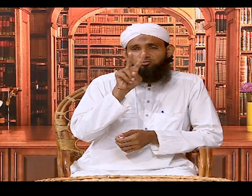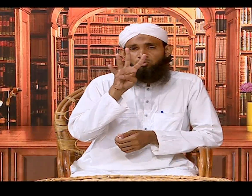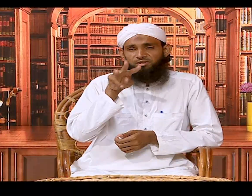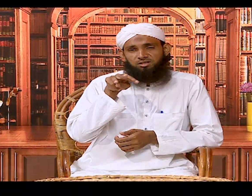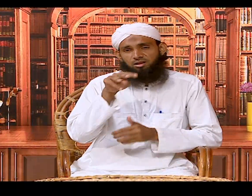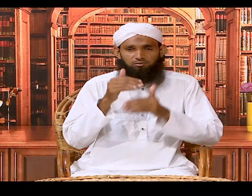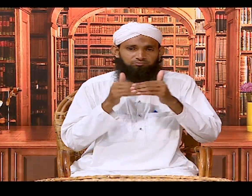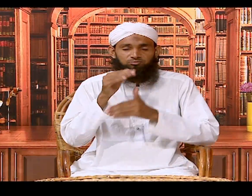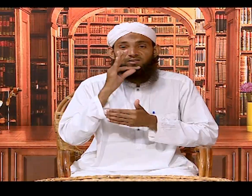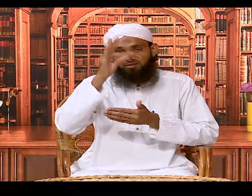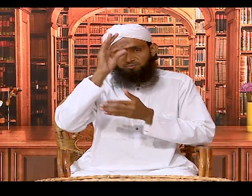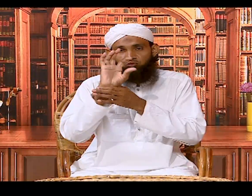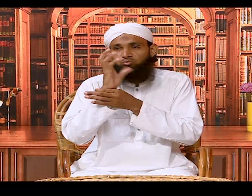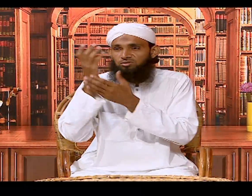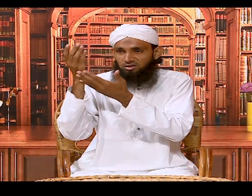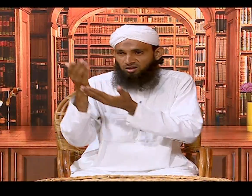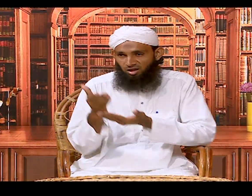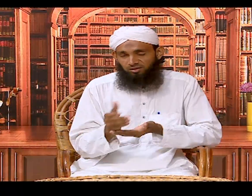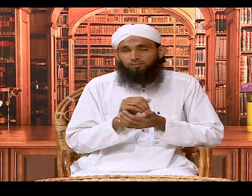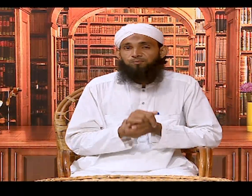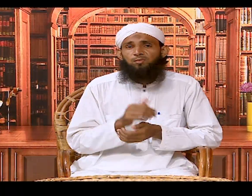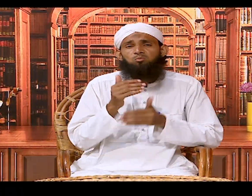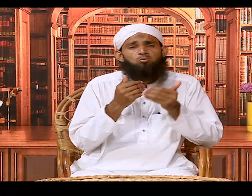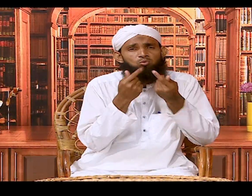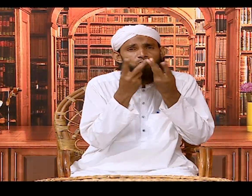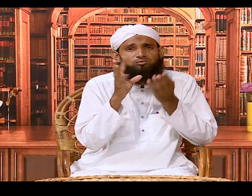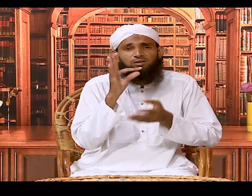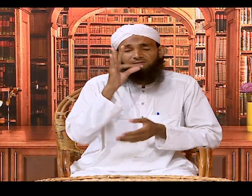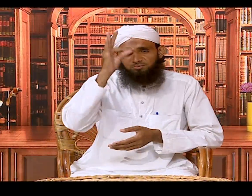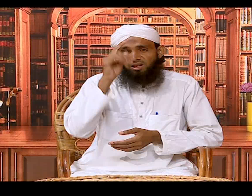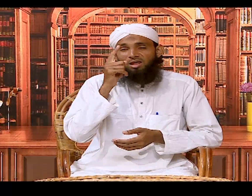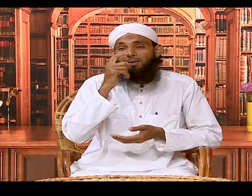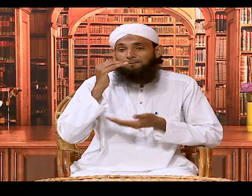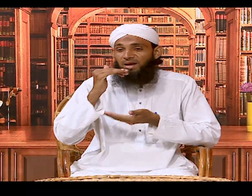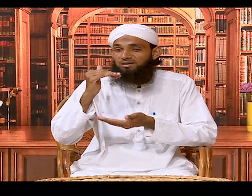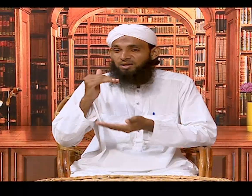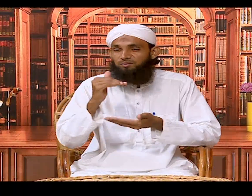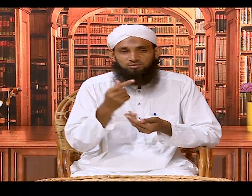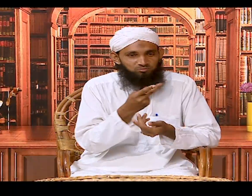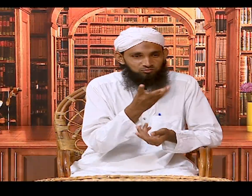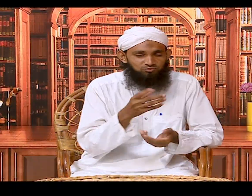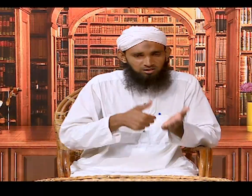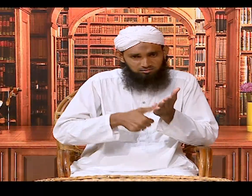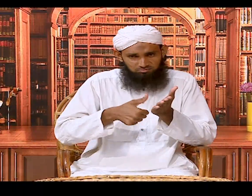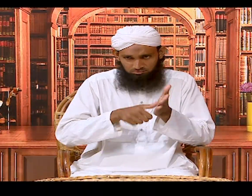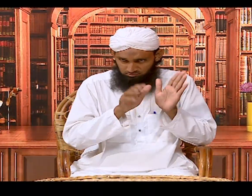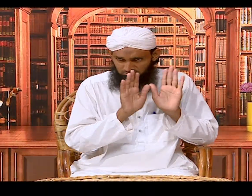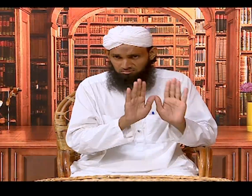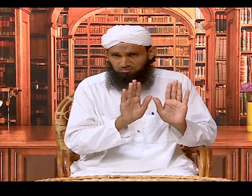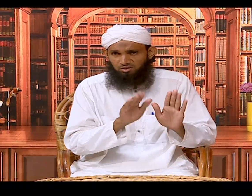انبیاء کرام علیہم السلام تشریف لائے۔ بہت سارے انبیاء کو اللہ پاک نے بیٹیوں سے بھی نوازا، انہوں نے اپنی شہزادیوں